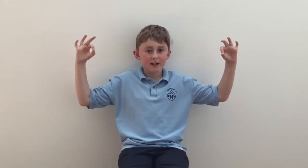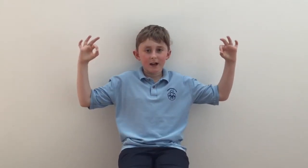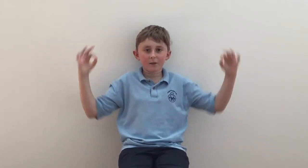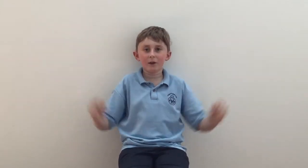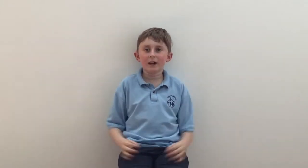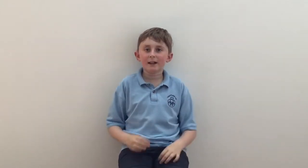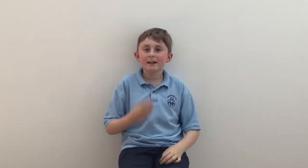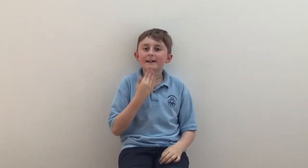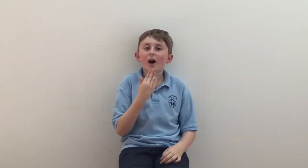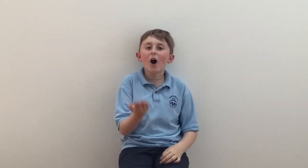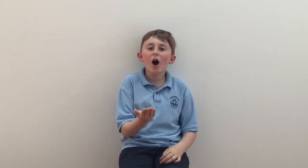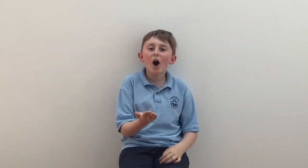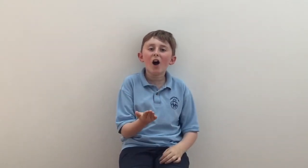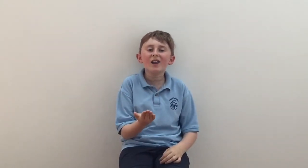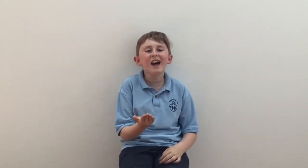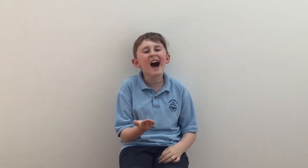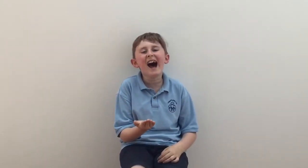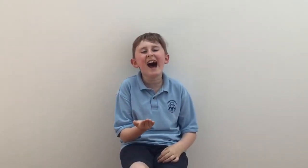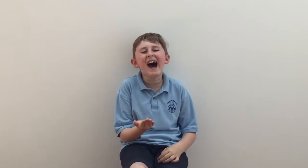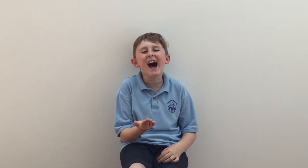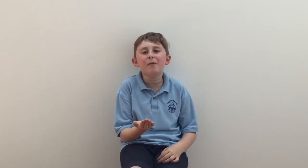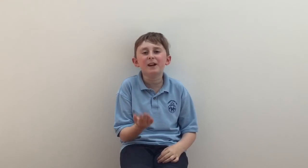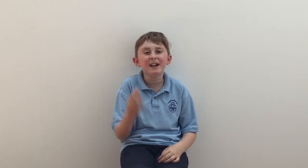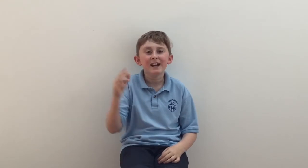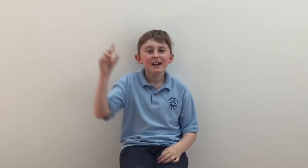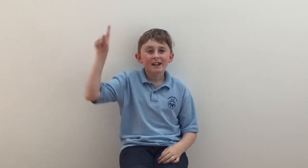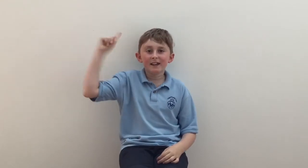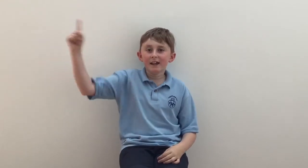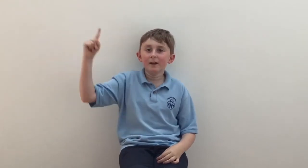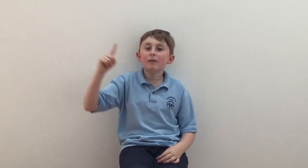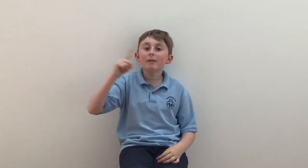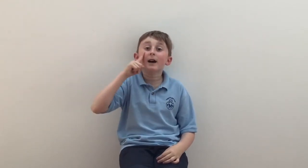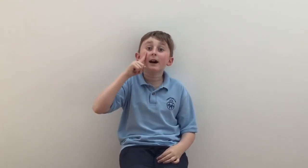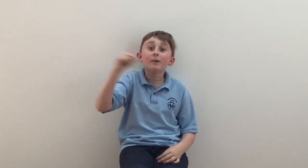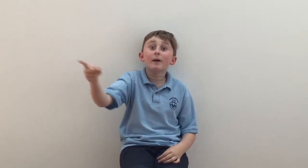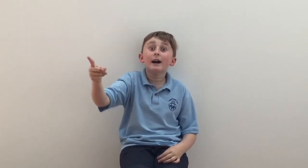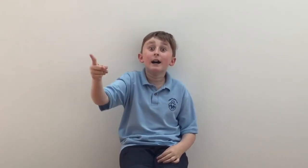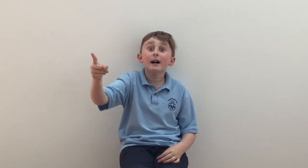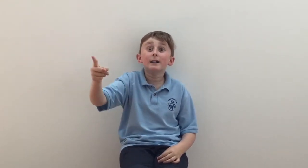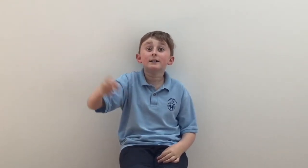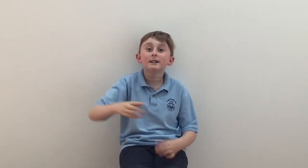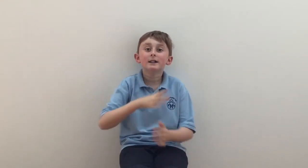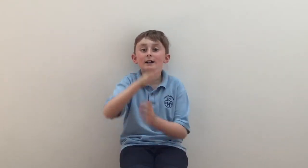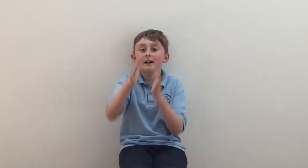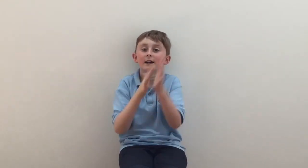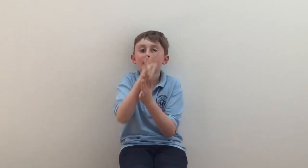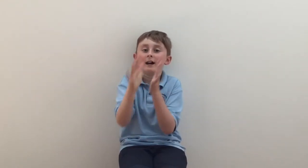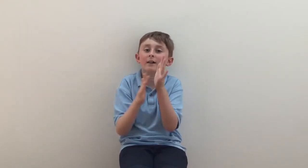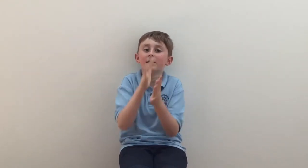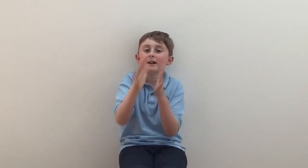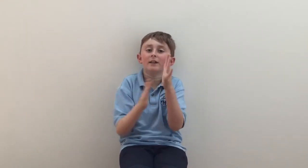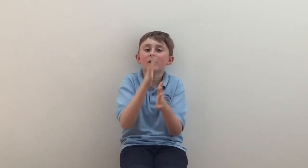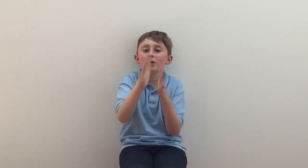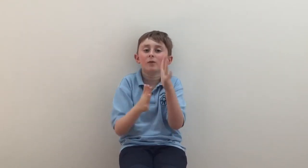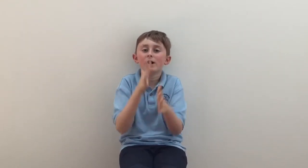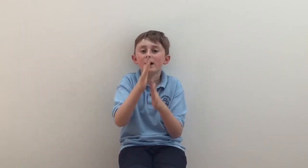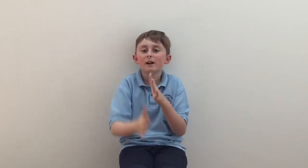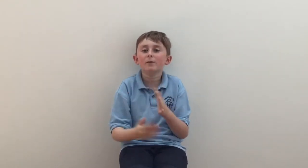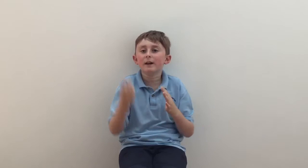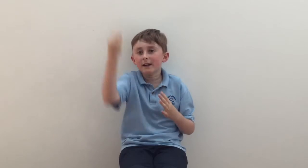Ac veziol vuchav iddo a'gweil E'yaw iddo gwadw i